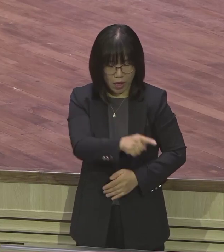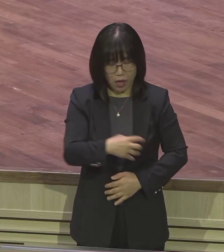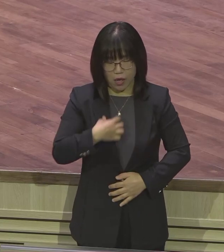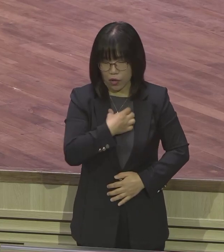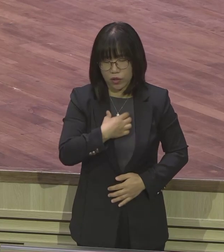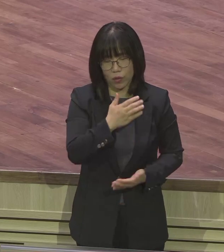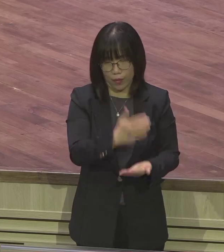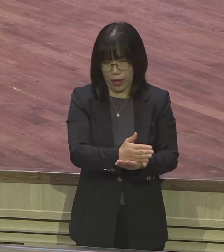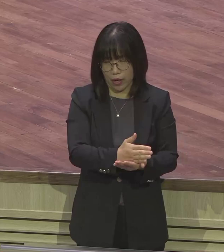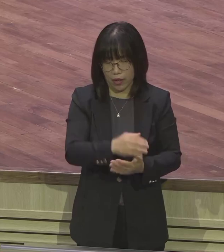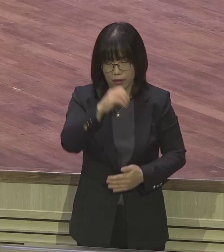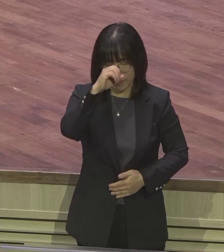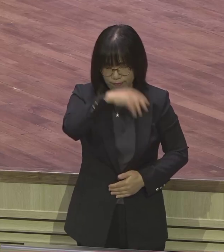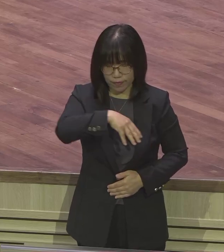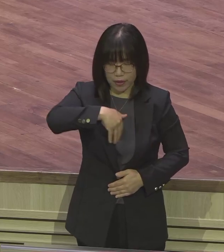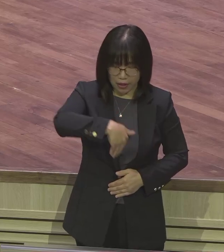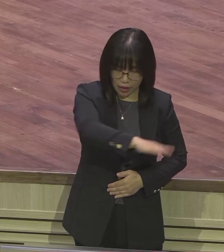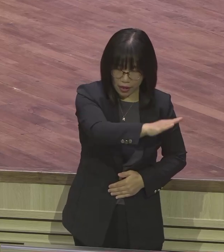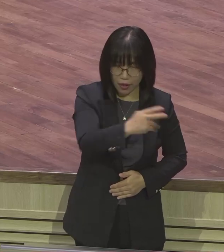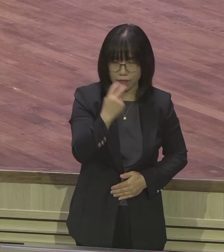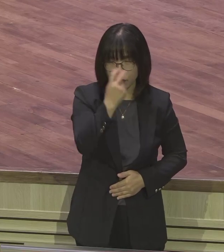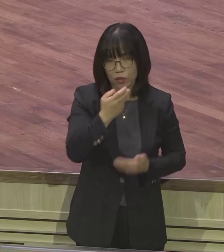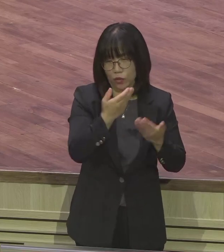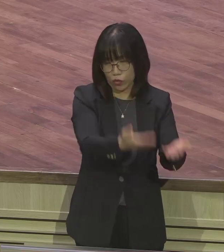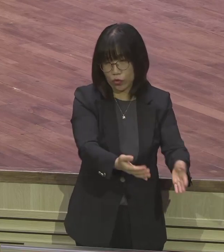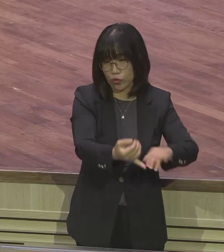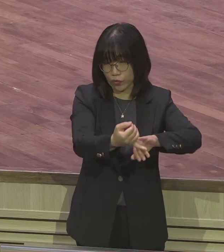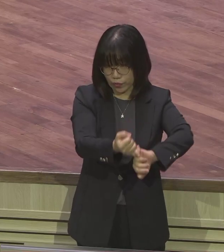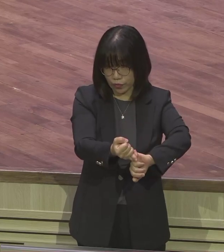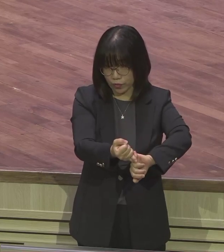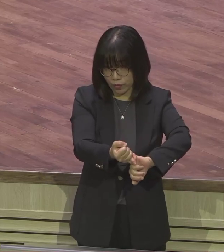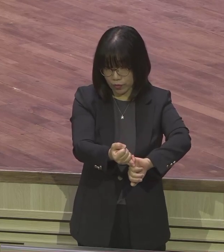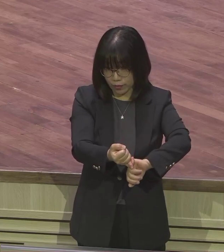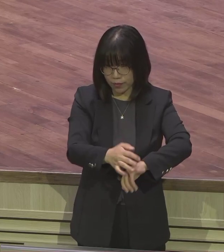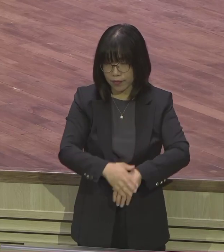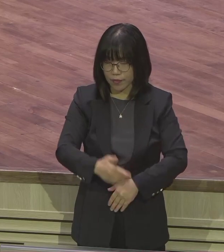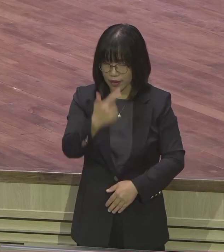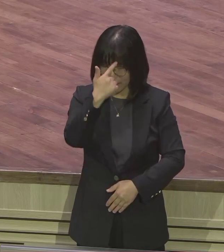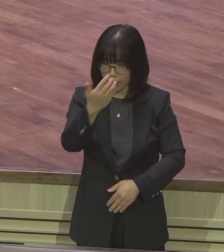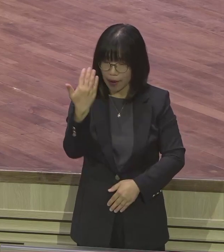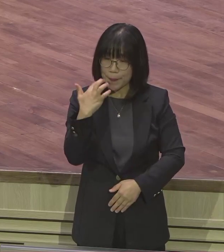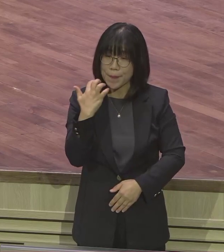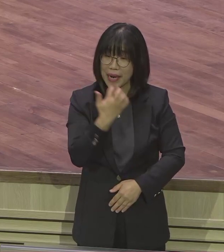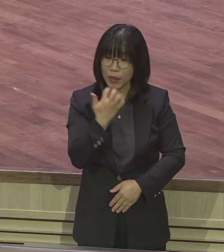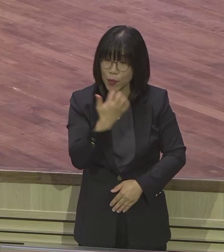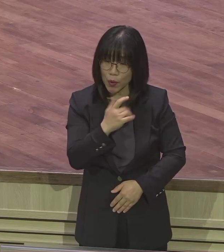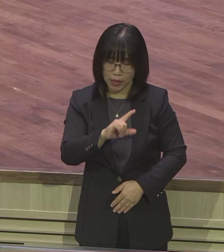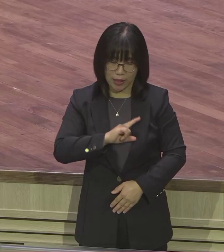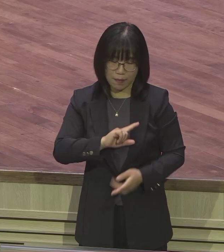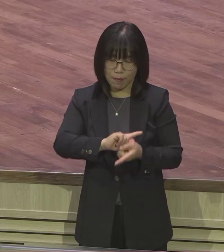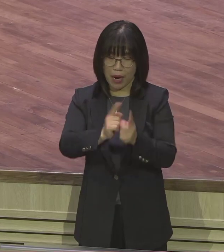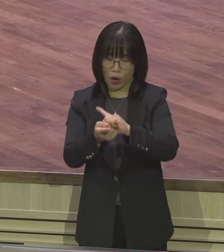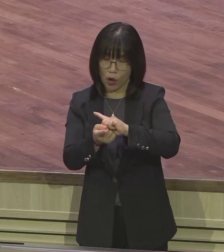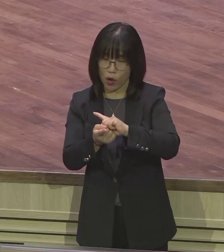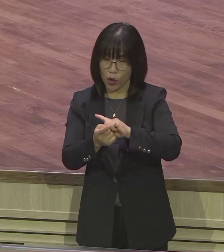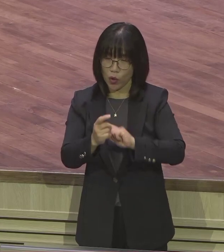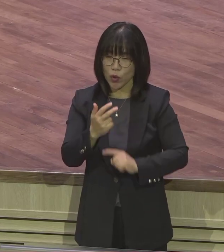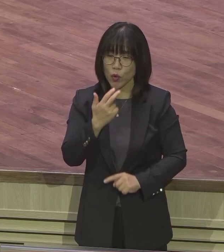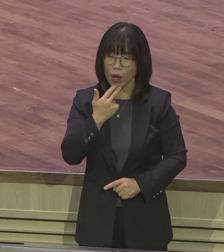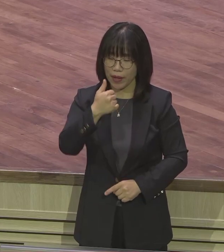마치 부활하신 예수님께서 베드로에게 나타나셔서 요한의 아들 시모나라 부르. 요한이 베드로를 해놓고